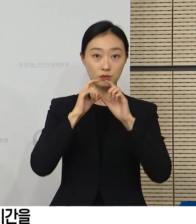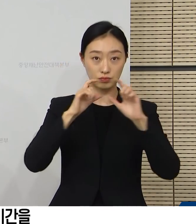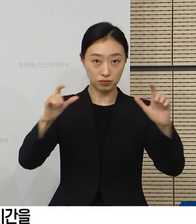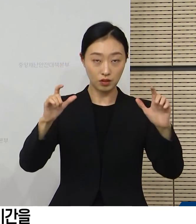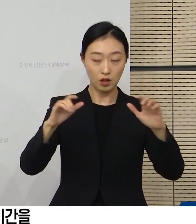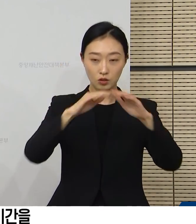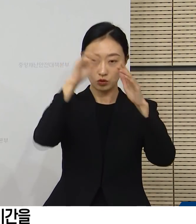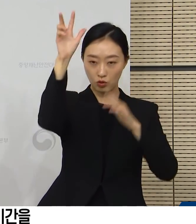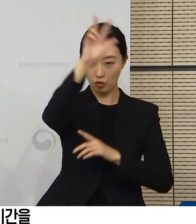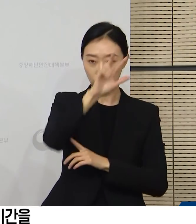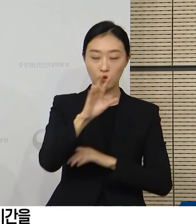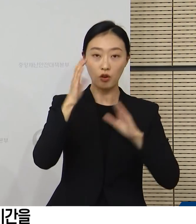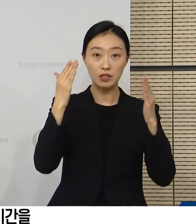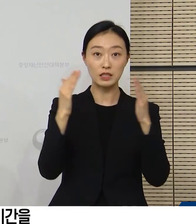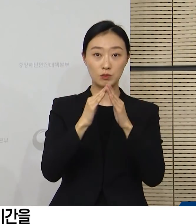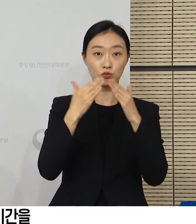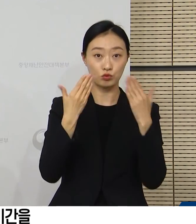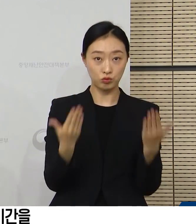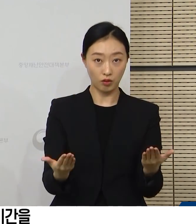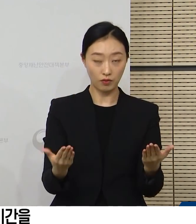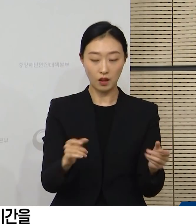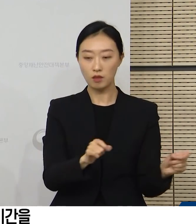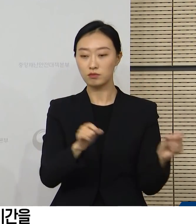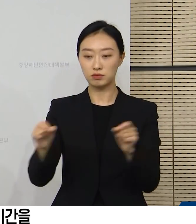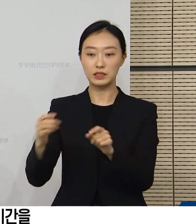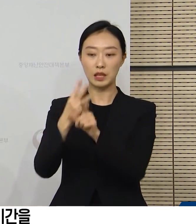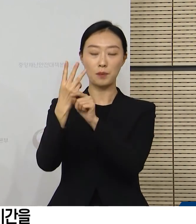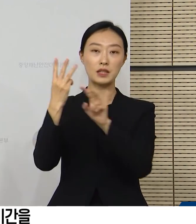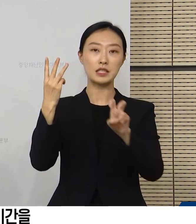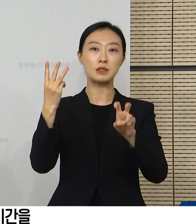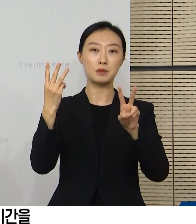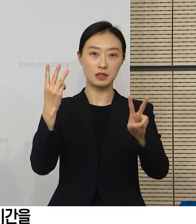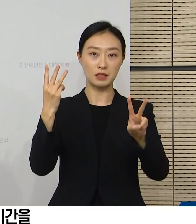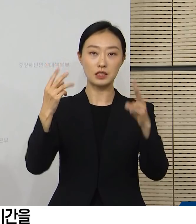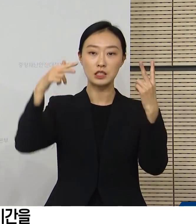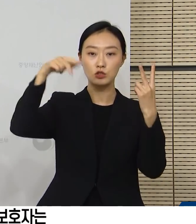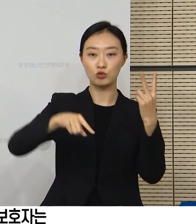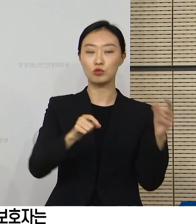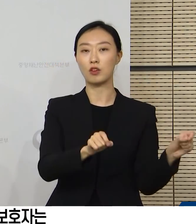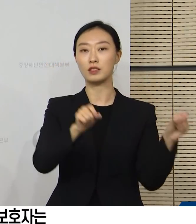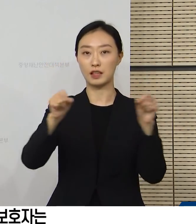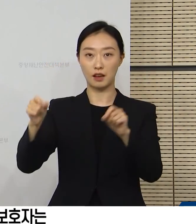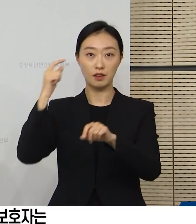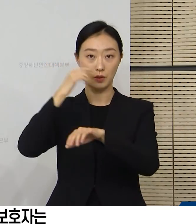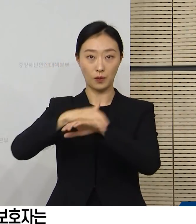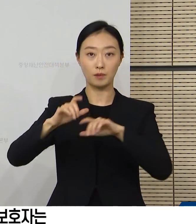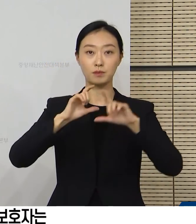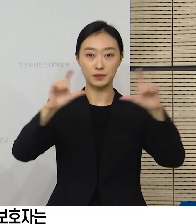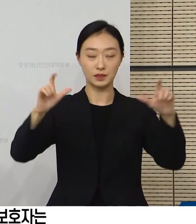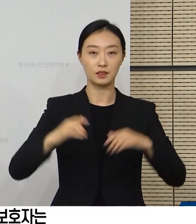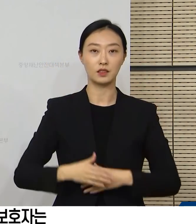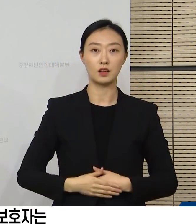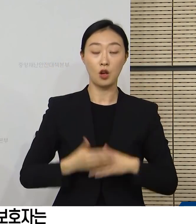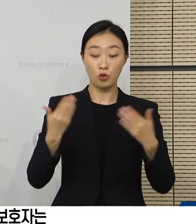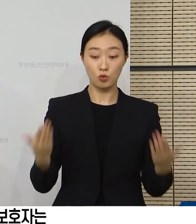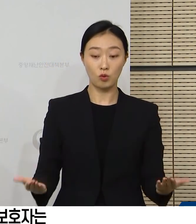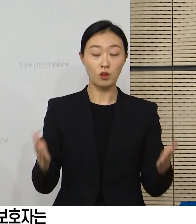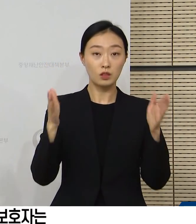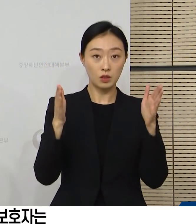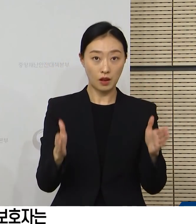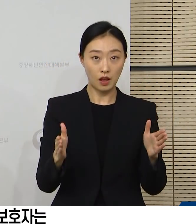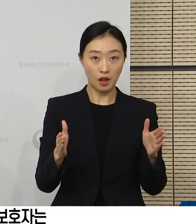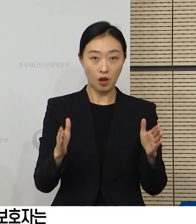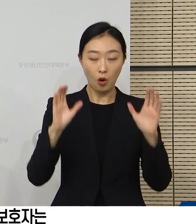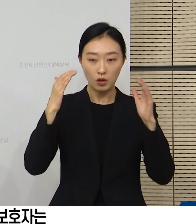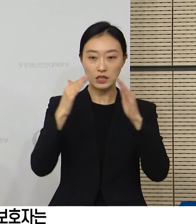전국 어린이집 휴원 기간을 3월 22일까지 2주 연장합니다. 휴원 기간 동안 어린이집의 아동